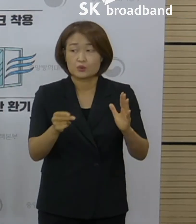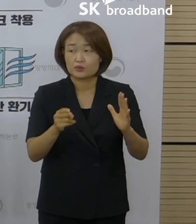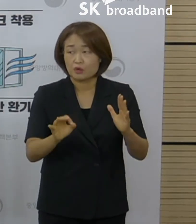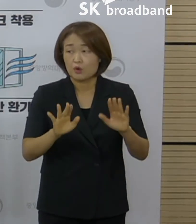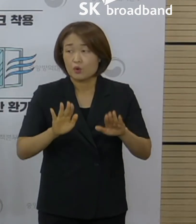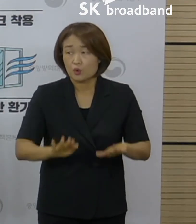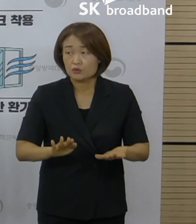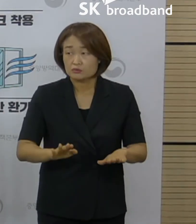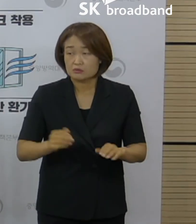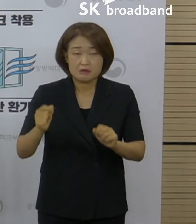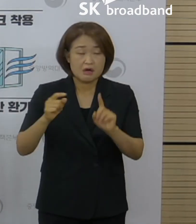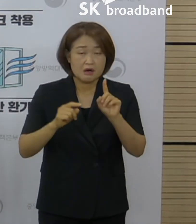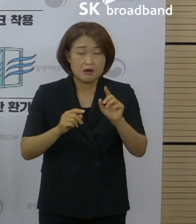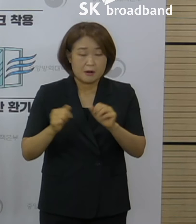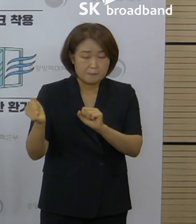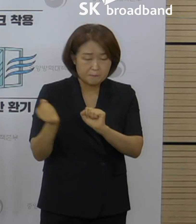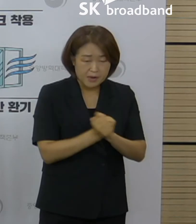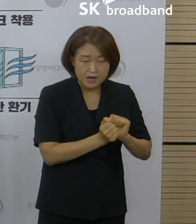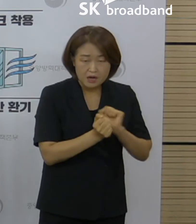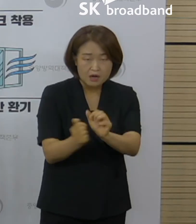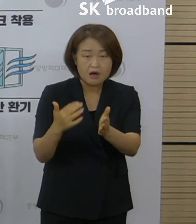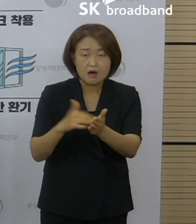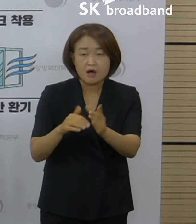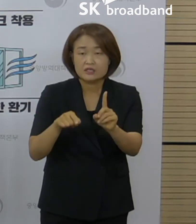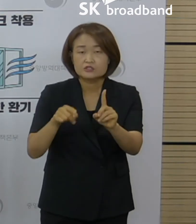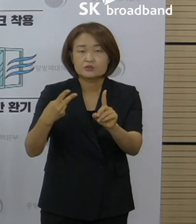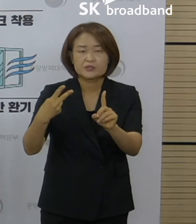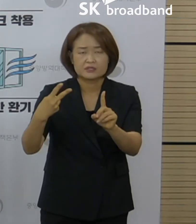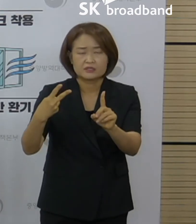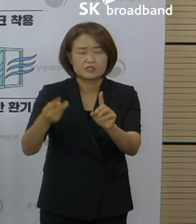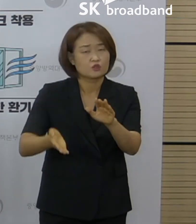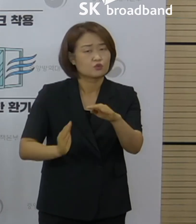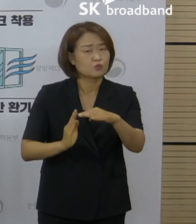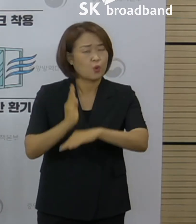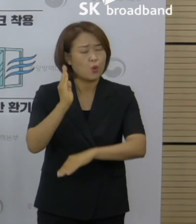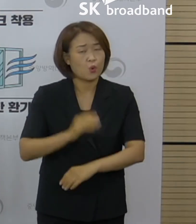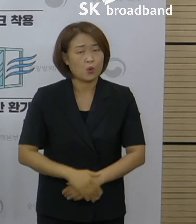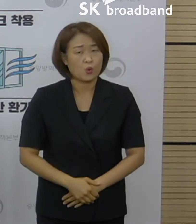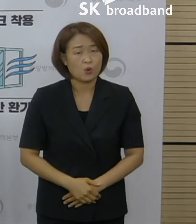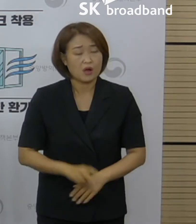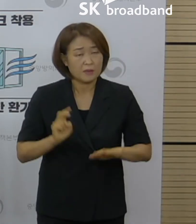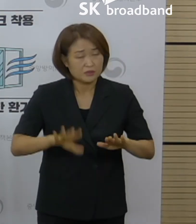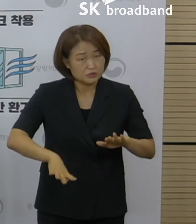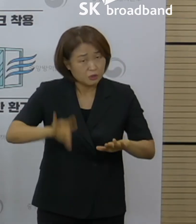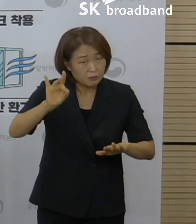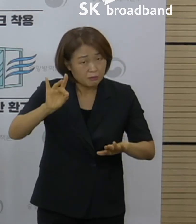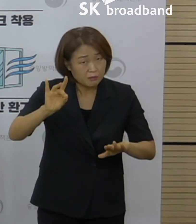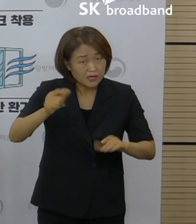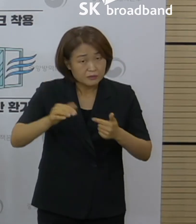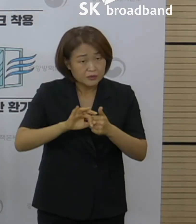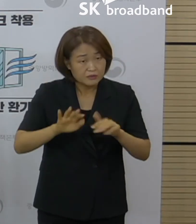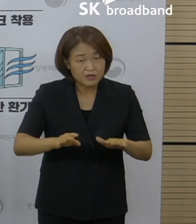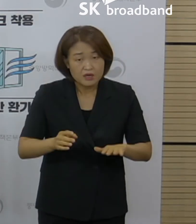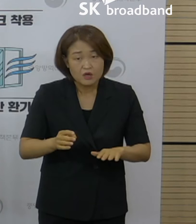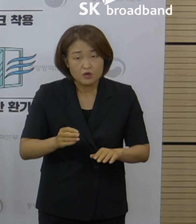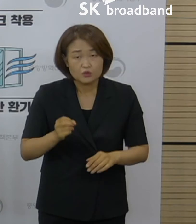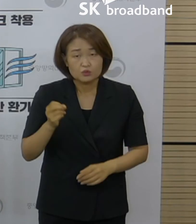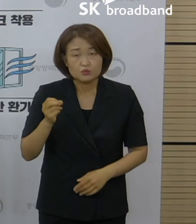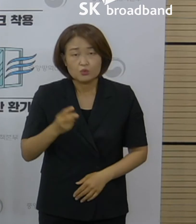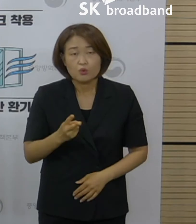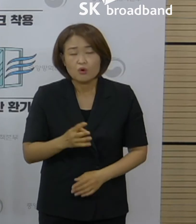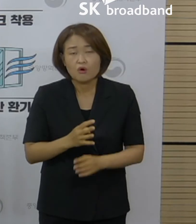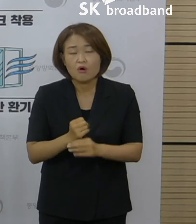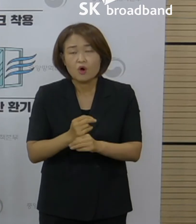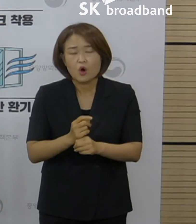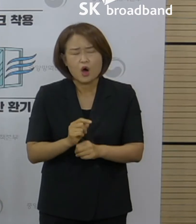1.1을 넘는다라고 했는데 이런 수치는 코로나19 유행 이후에 처음인지 아니라면 또 언제 이만한 수치가